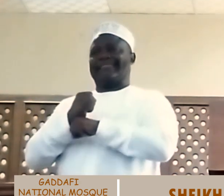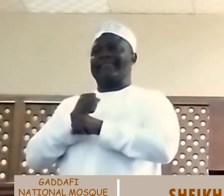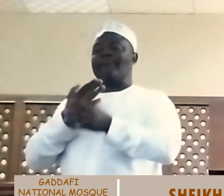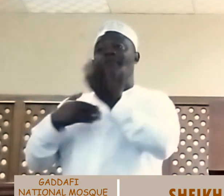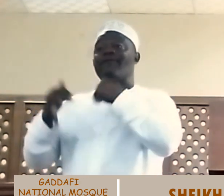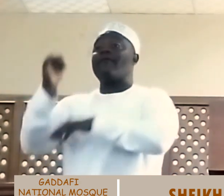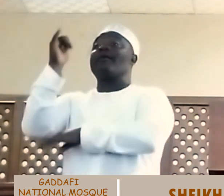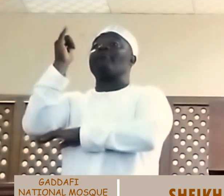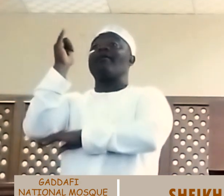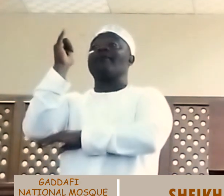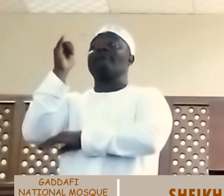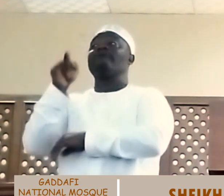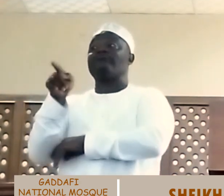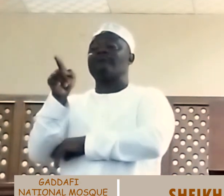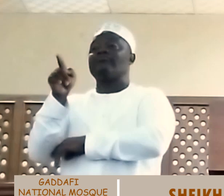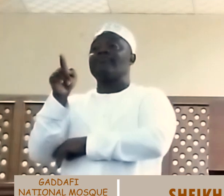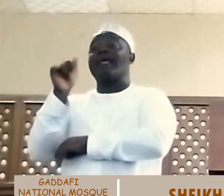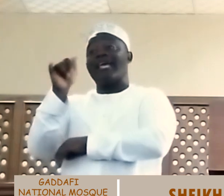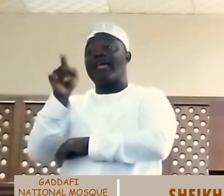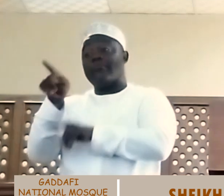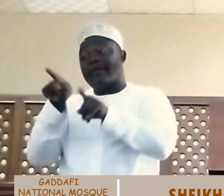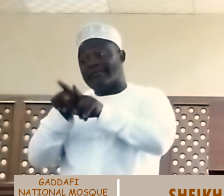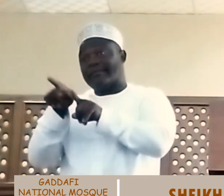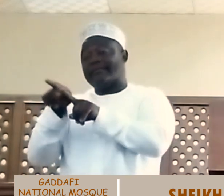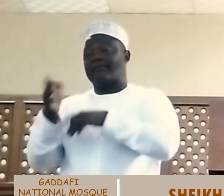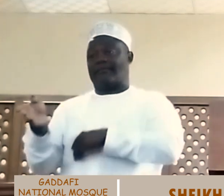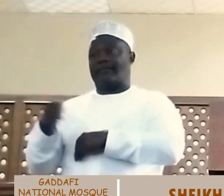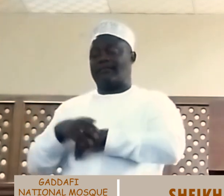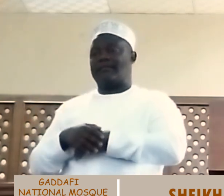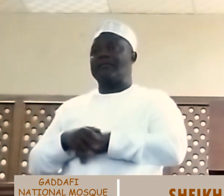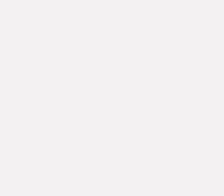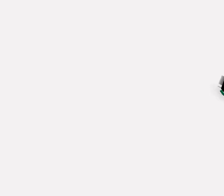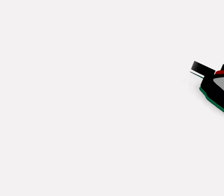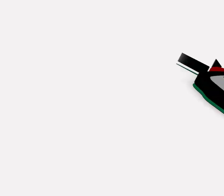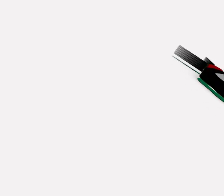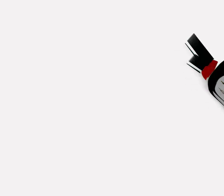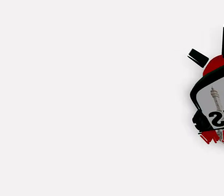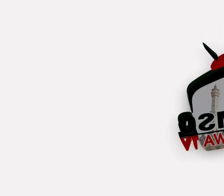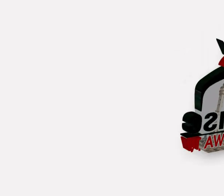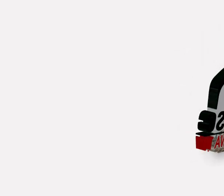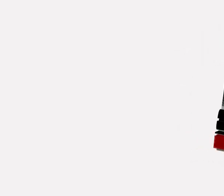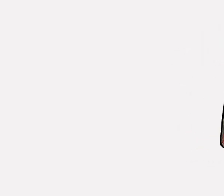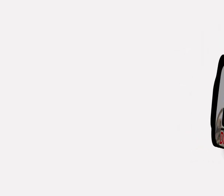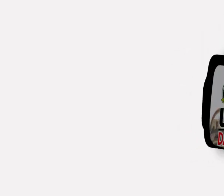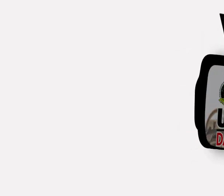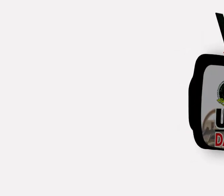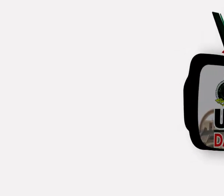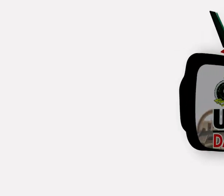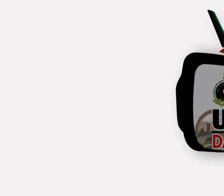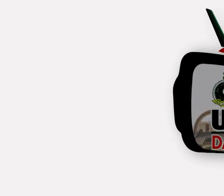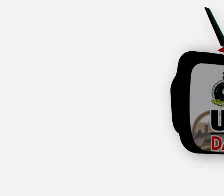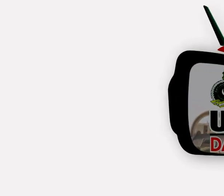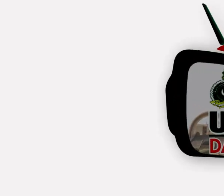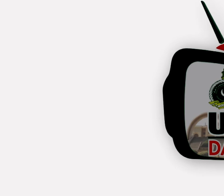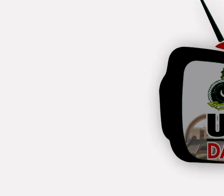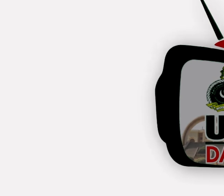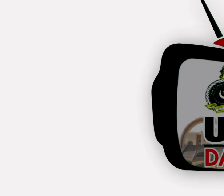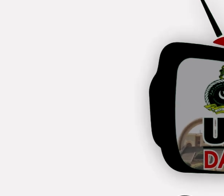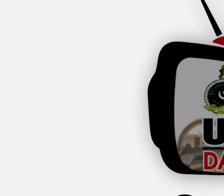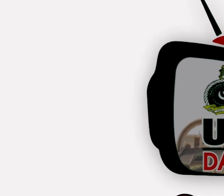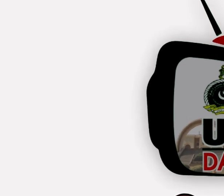waffe Ibrahim alayhi salatu wassalam kaana min du'aihi nabiyullahi